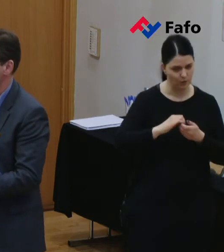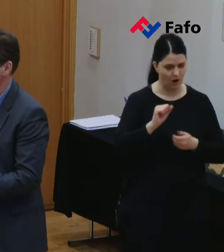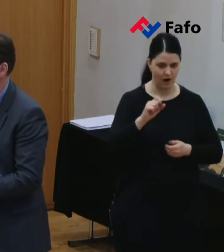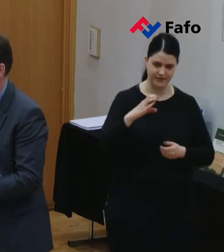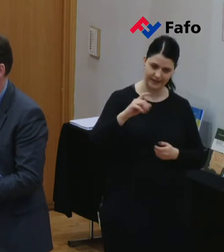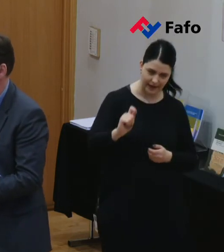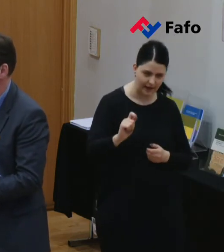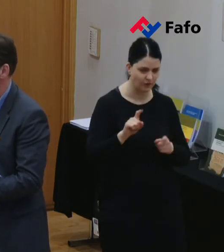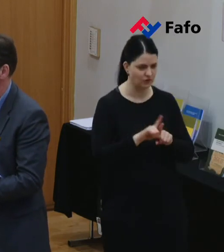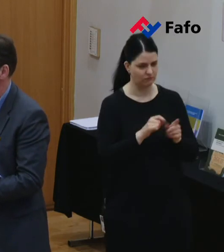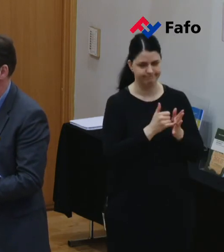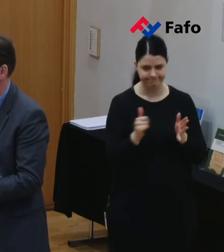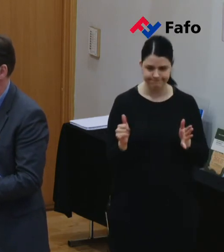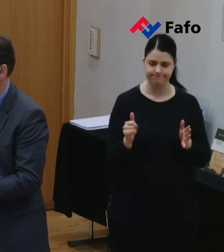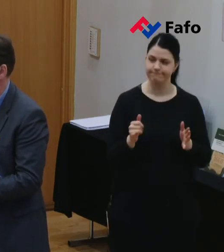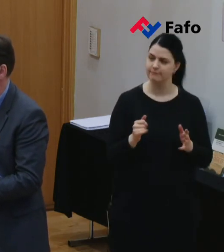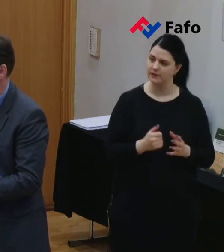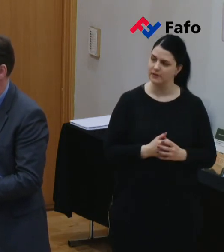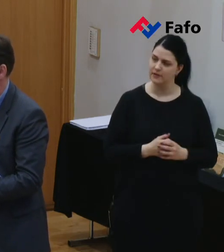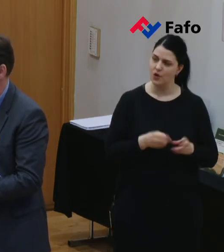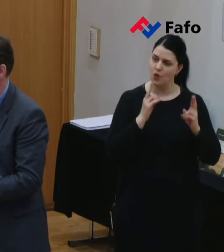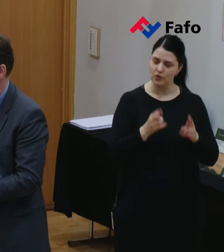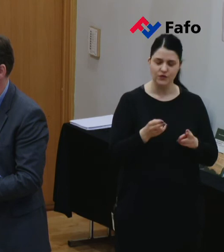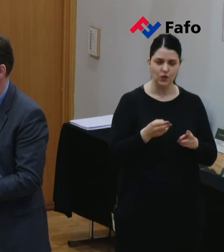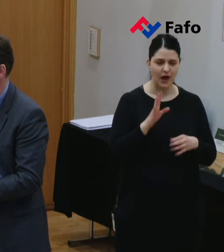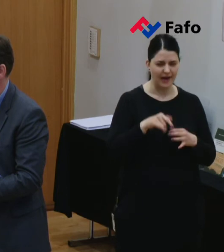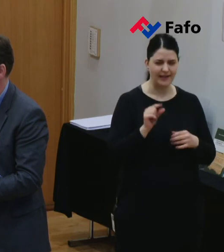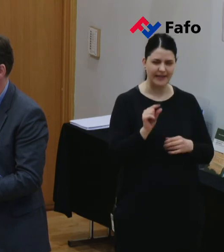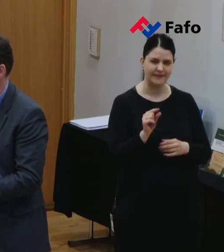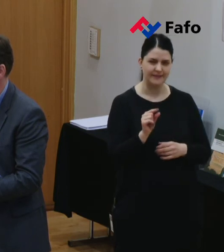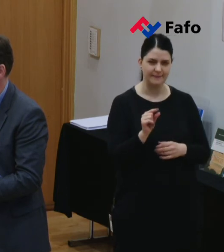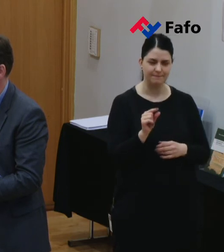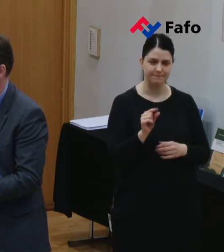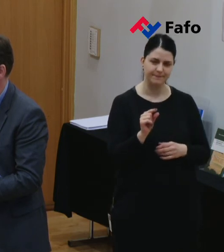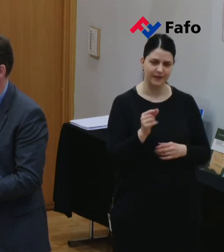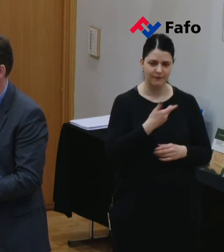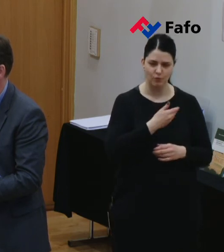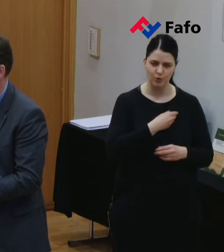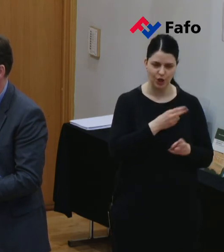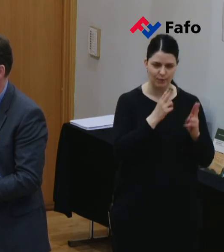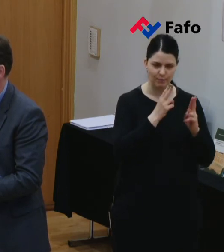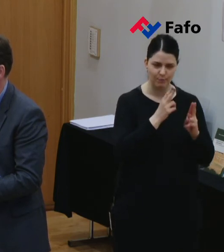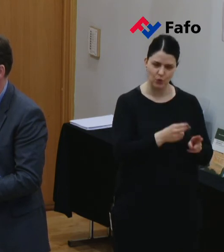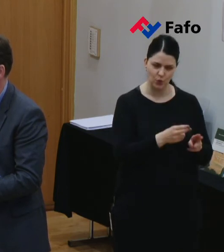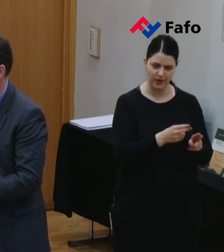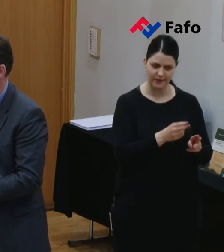ACT, ikke sant vel? Og så er det jo litt, hvor mye er det bruk for